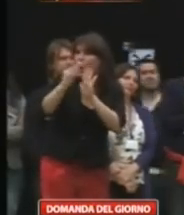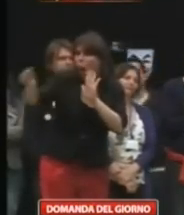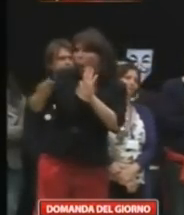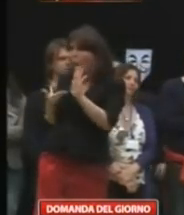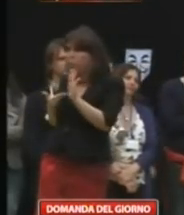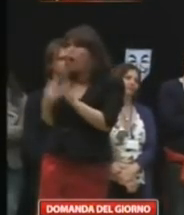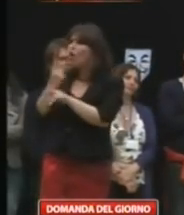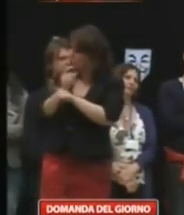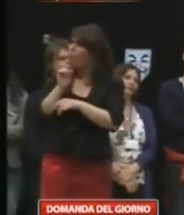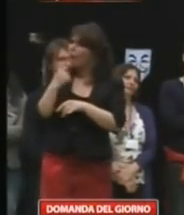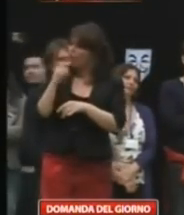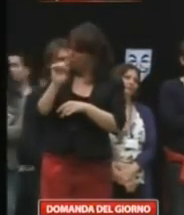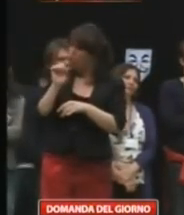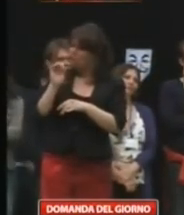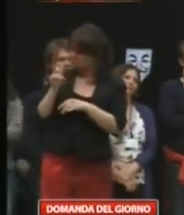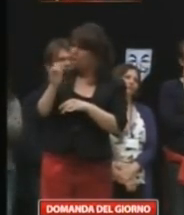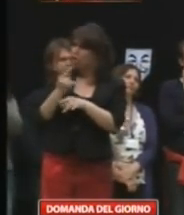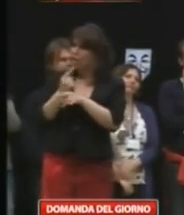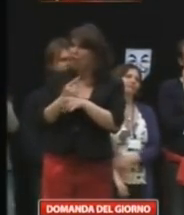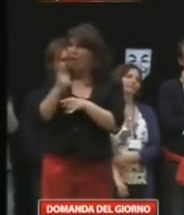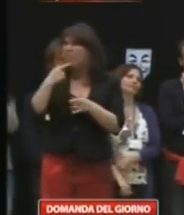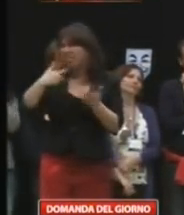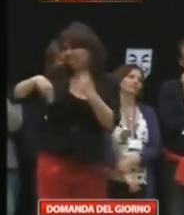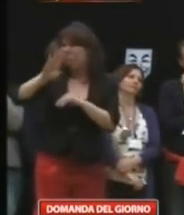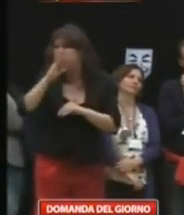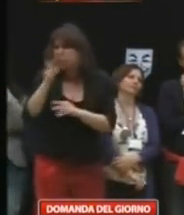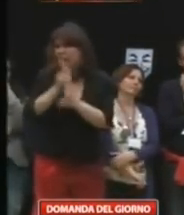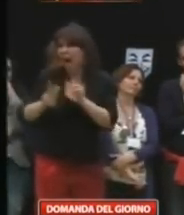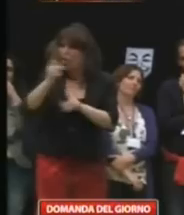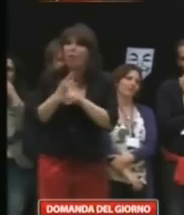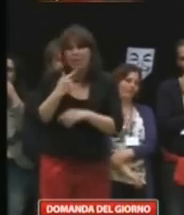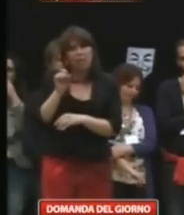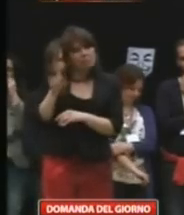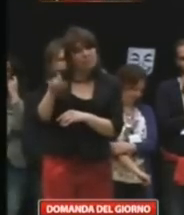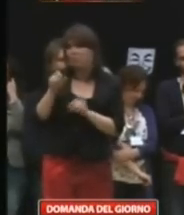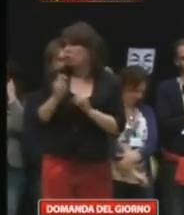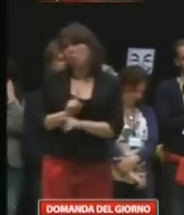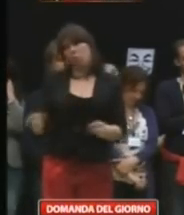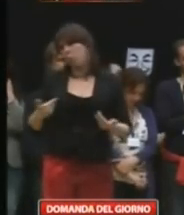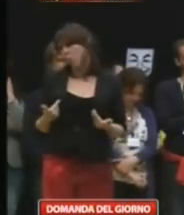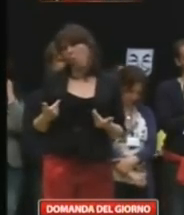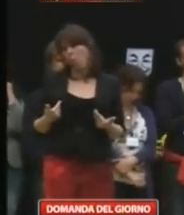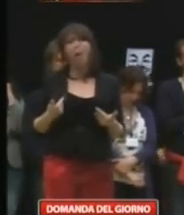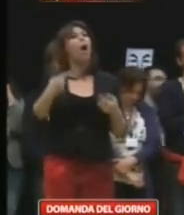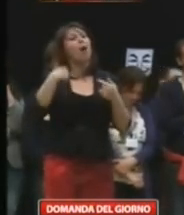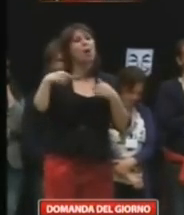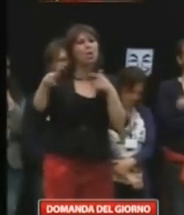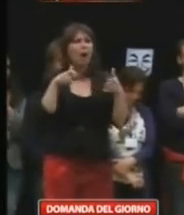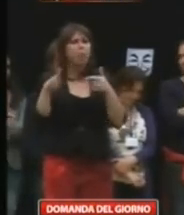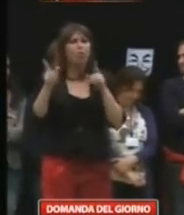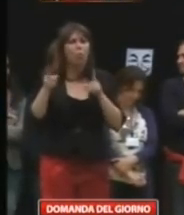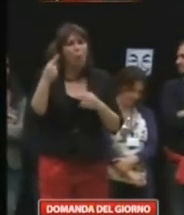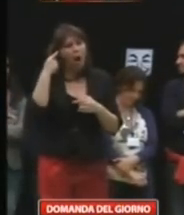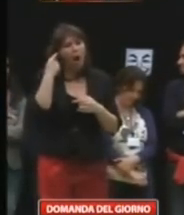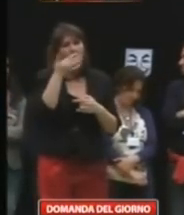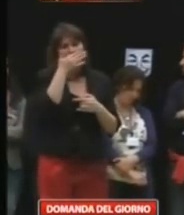dovuto annuire, sentire questo che mente, sapendo di mentire. E allora ho detto, ma che rapporto c'è tra me e lui? Mi è venuto in mente